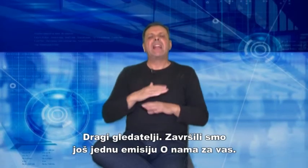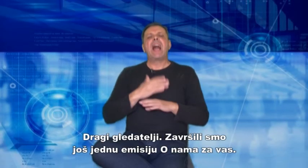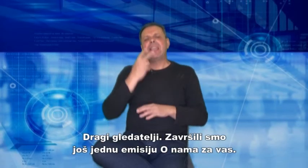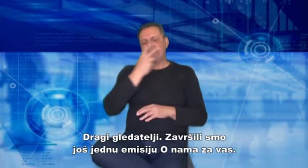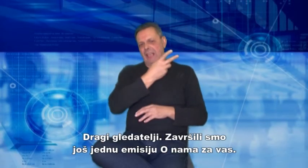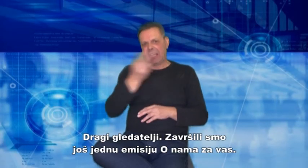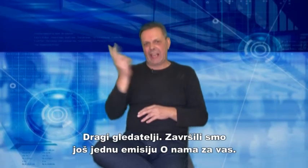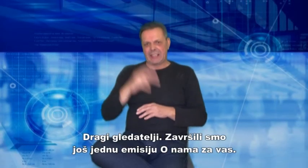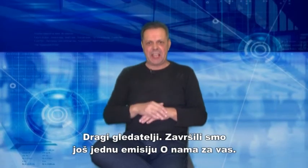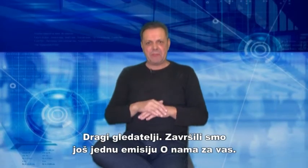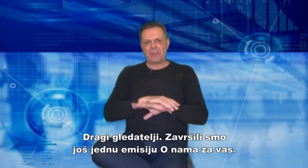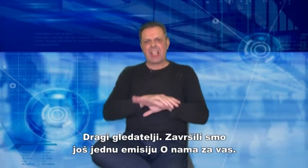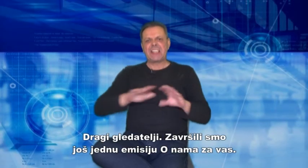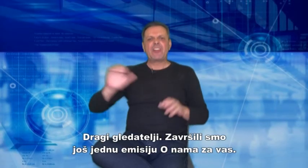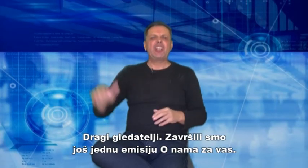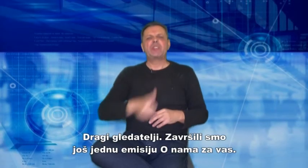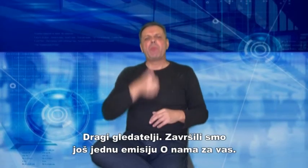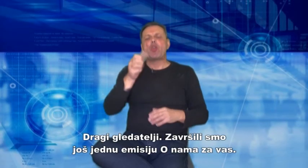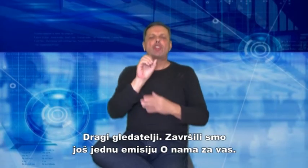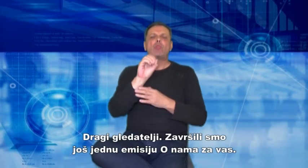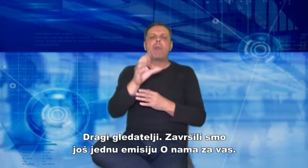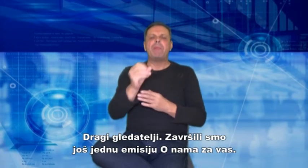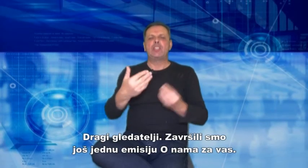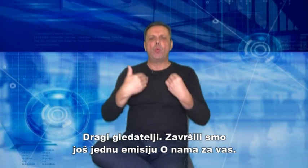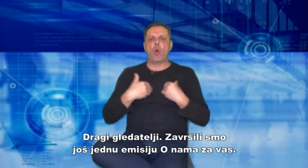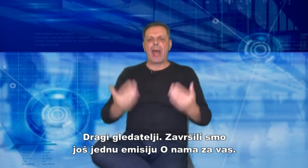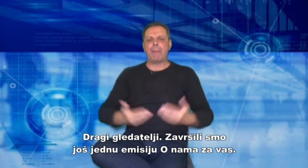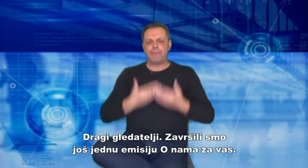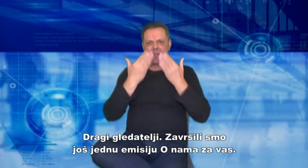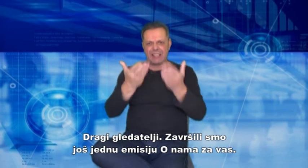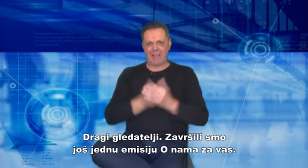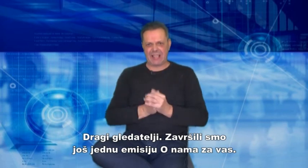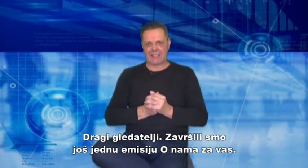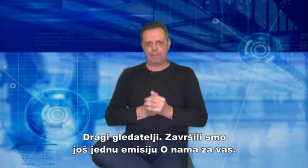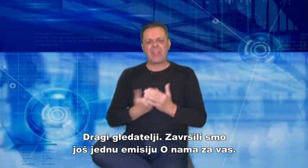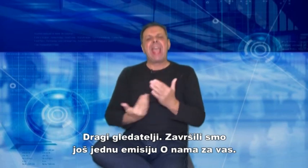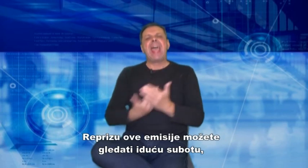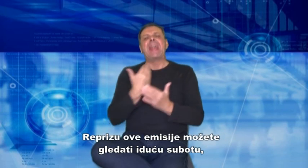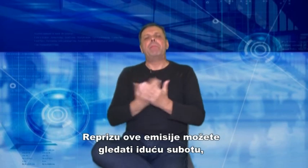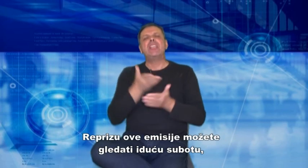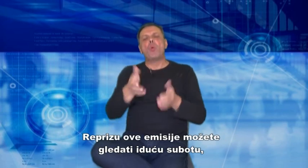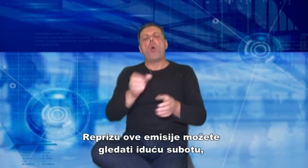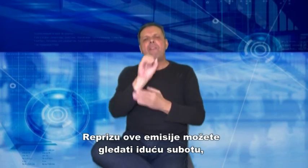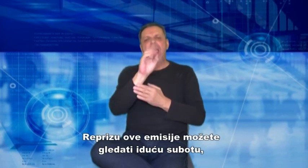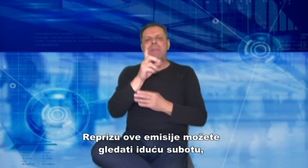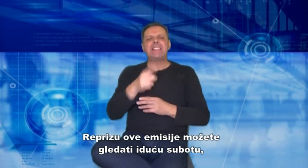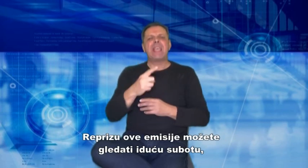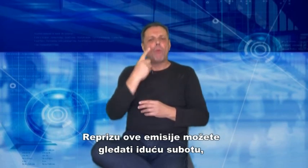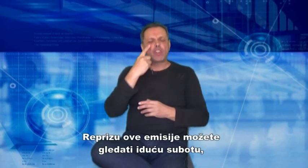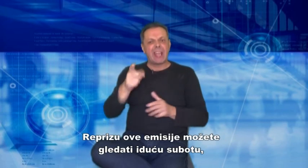Dragi gledatelji, završili smo još jednu emisiju o nama za vas. Reprizu ove emisije možete